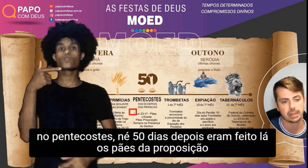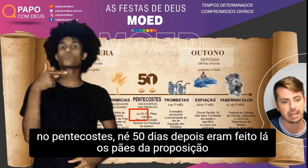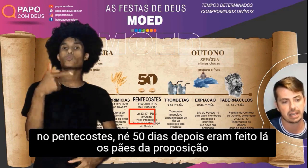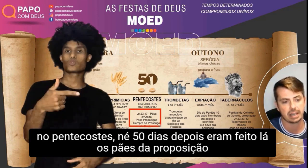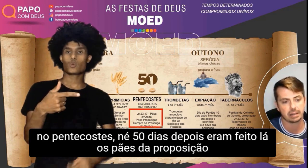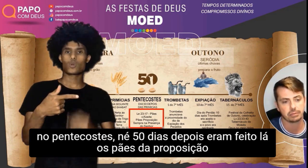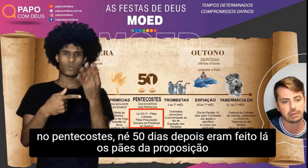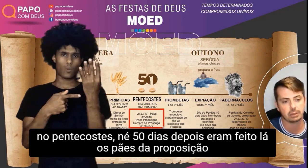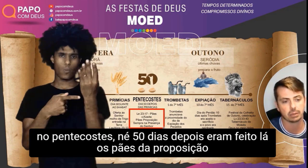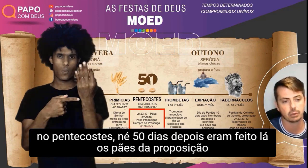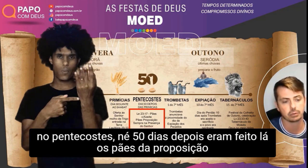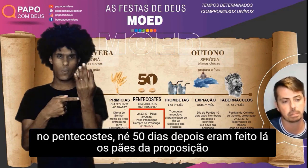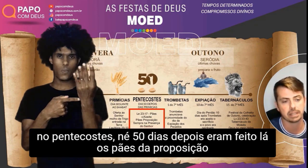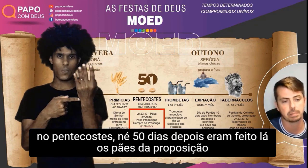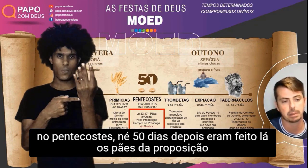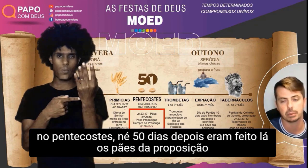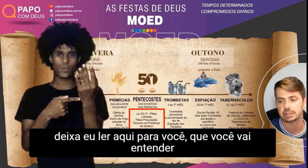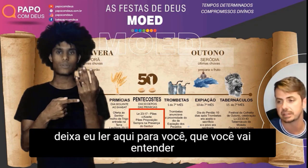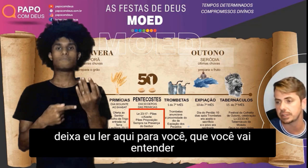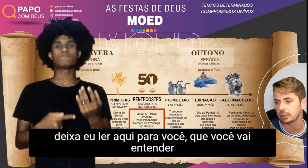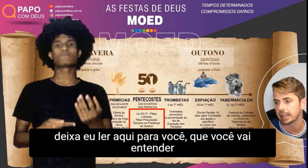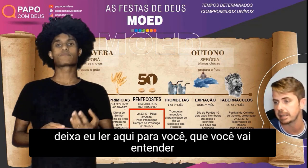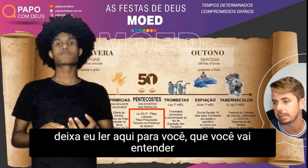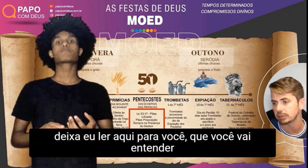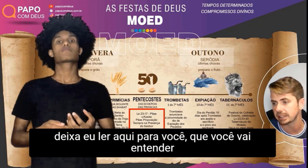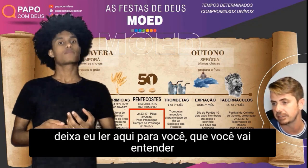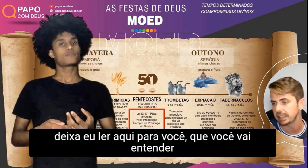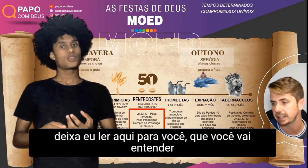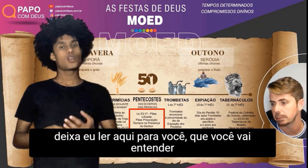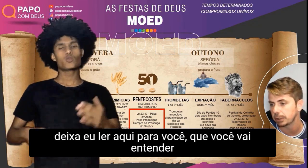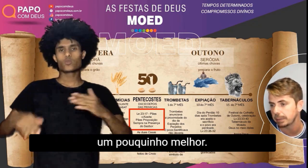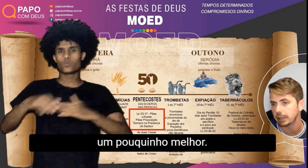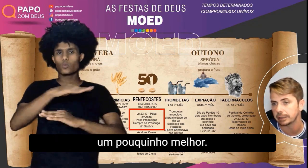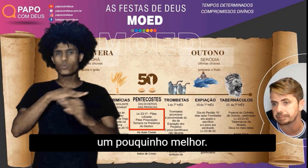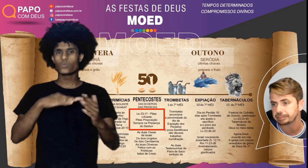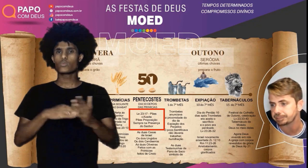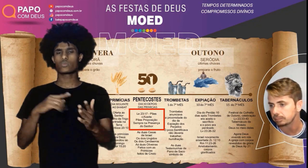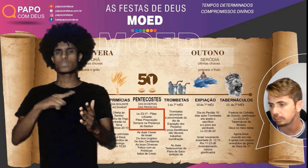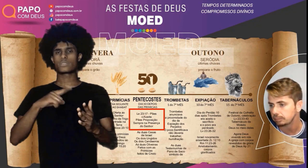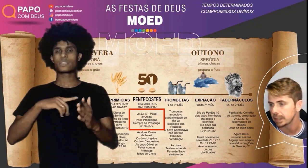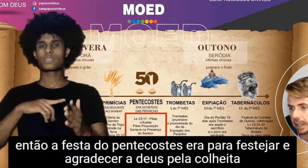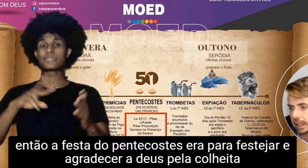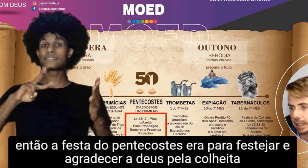depois, eram feitos lá os pães da preposição. Deixa eu ler aqui para você que você vai entender um pouquinho melhor.